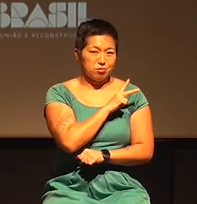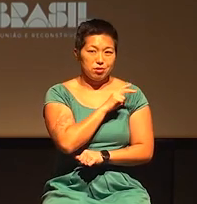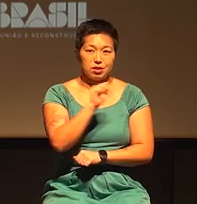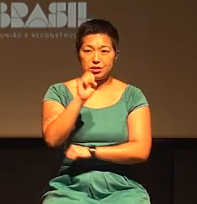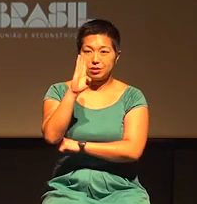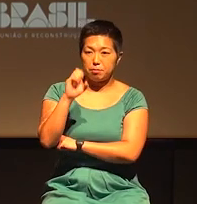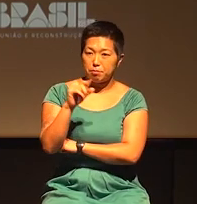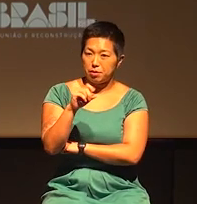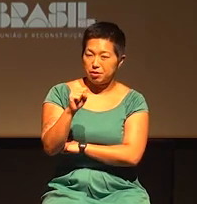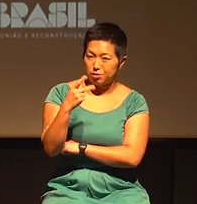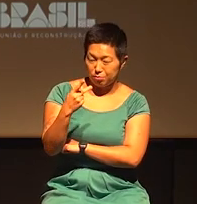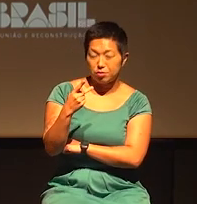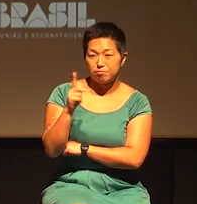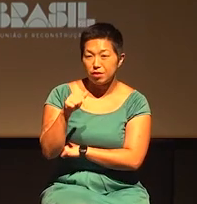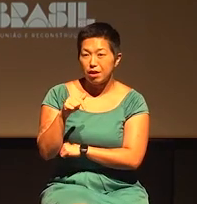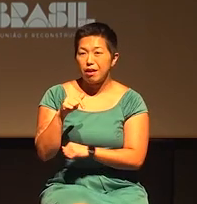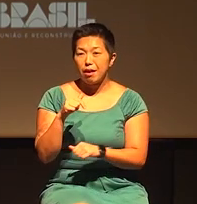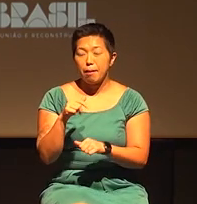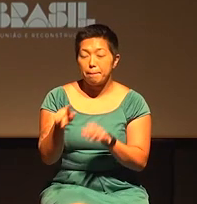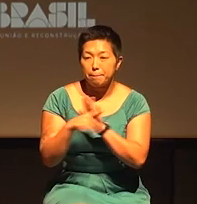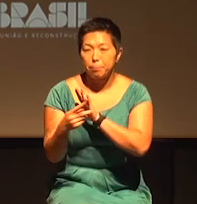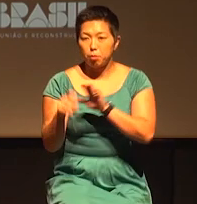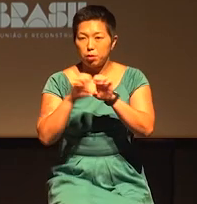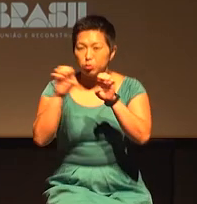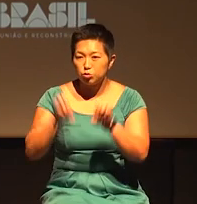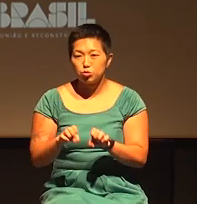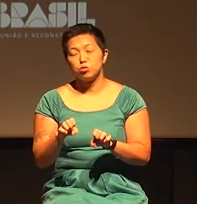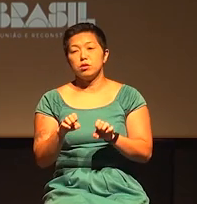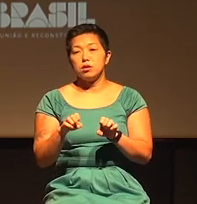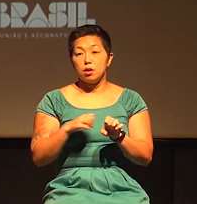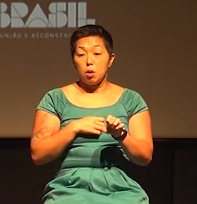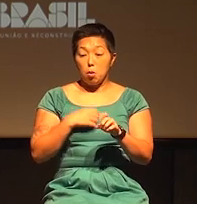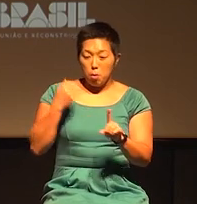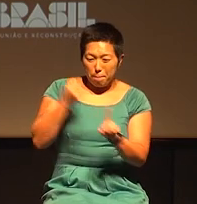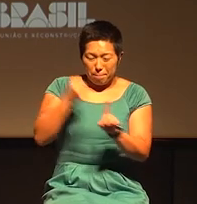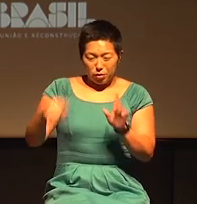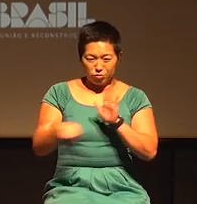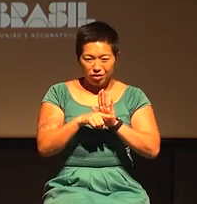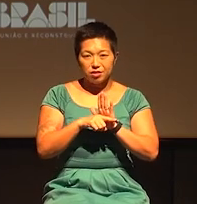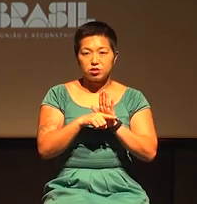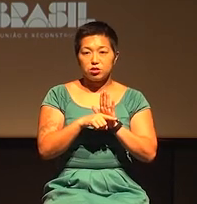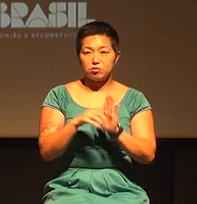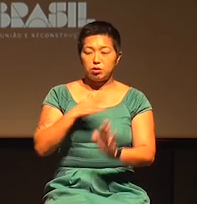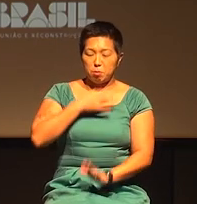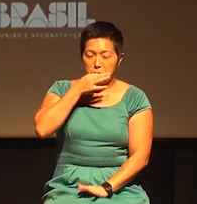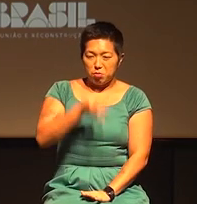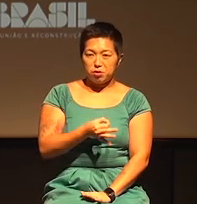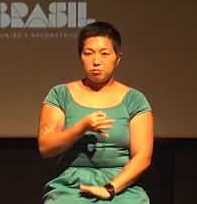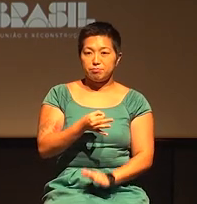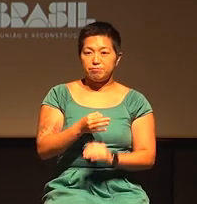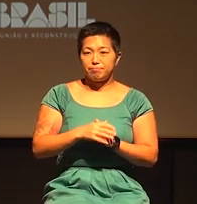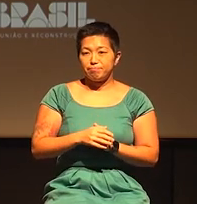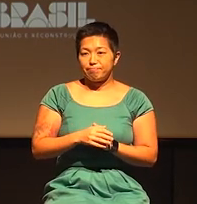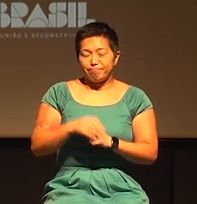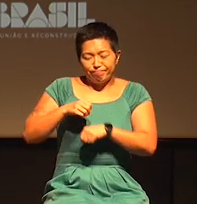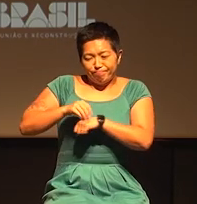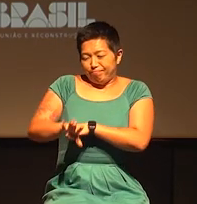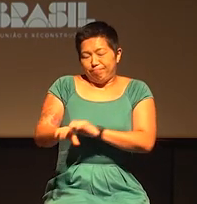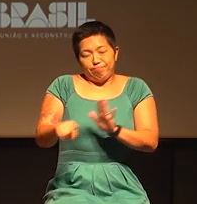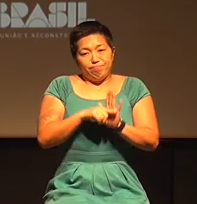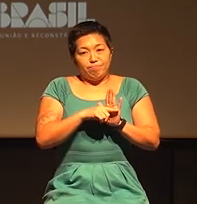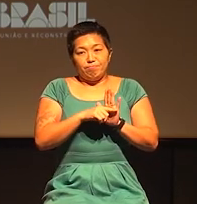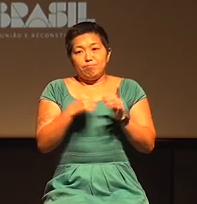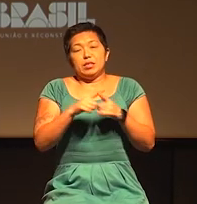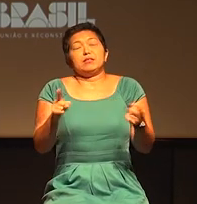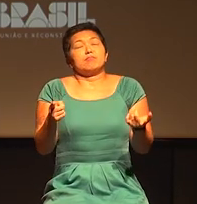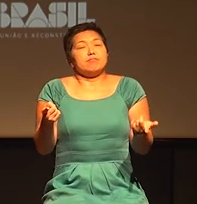Sabesp é estrutural o impacto Negativo me parece Ah vou deixar um uma mensagem negativa